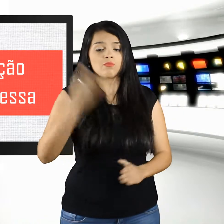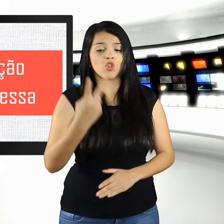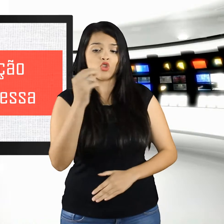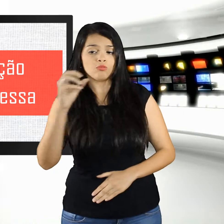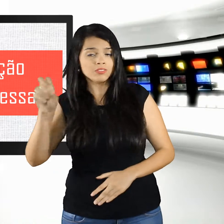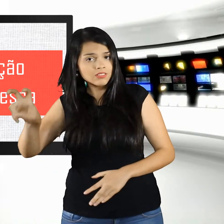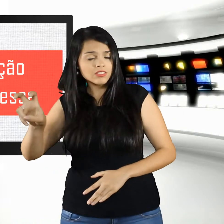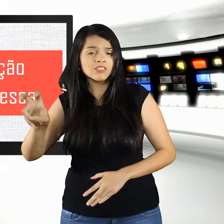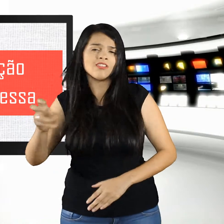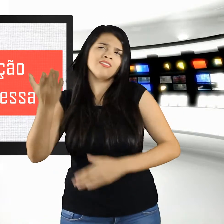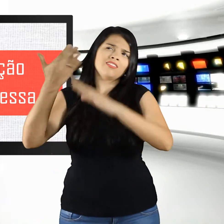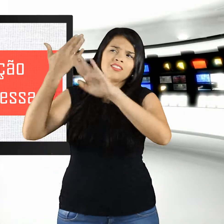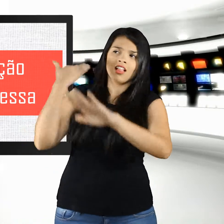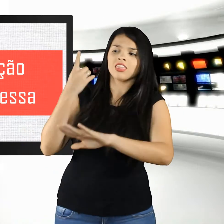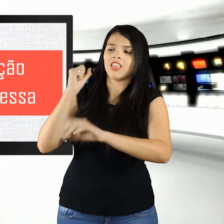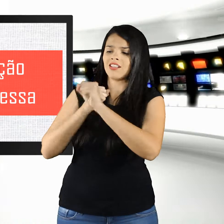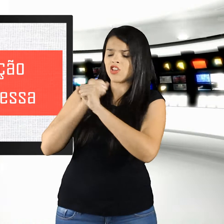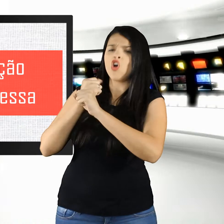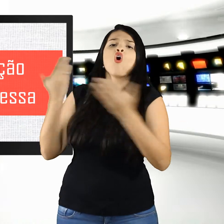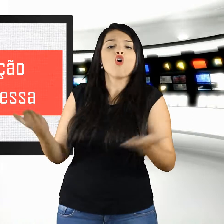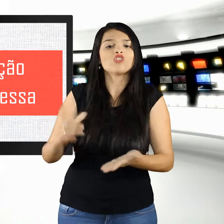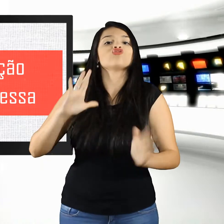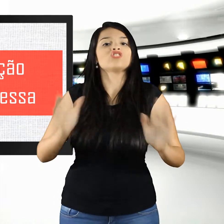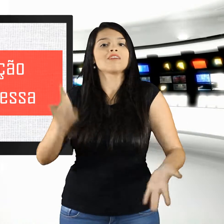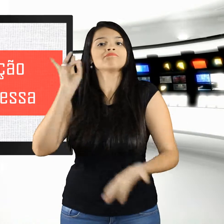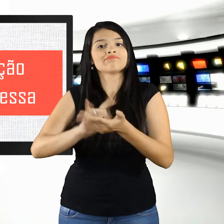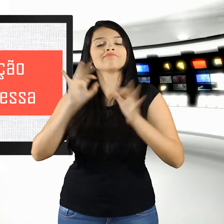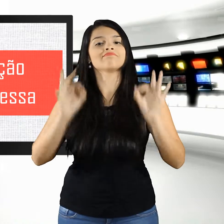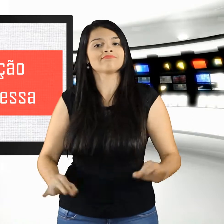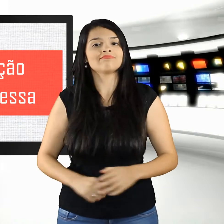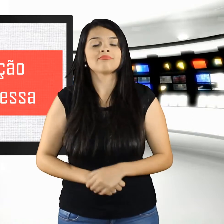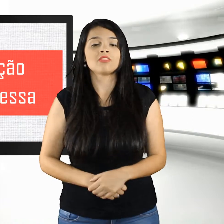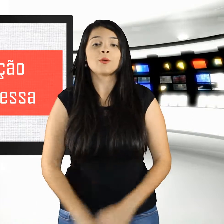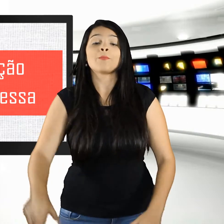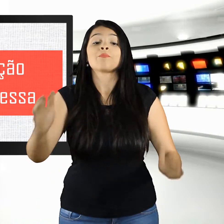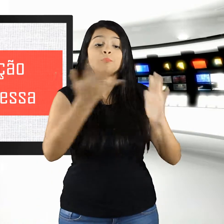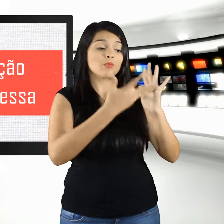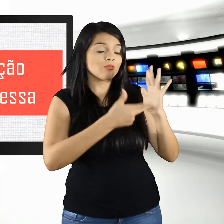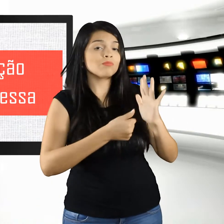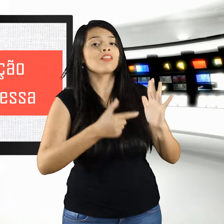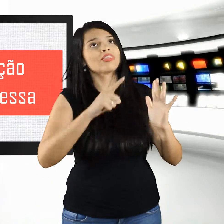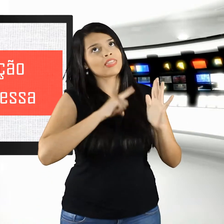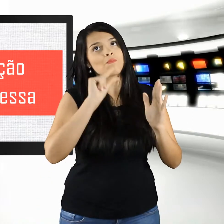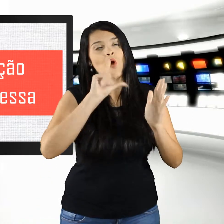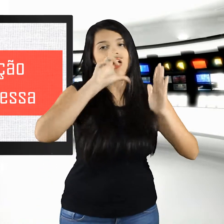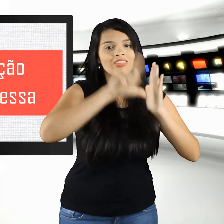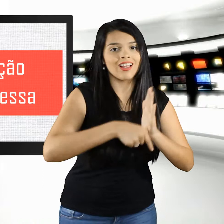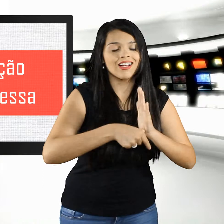5.626/2005, há 10 anos, hoje são realidade. O ProLibras, que apesar de um recente atraso, já certificou mais de 5